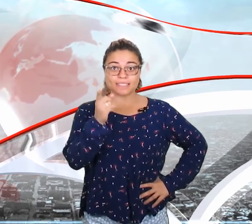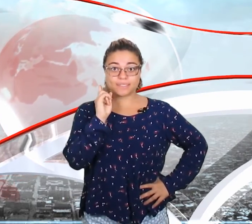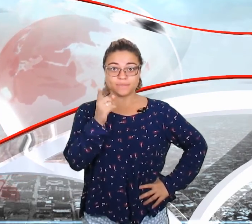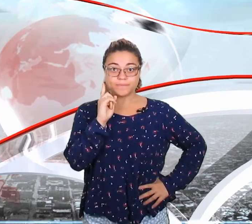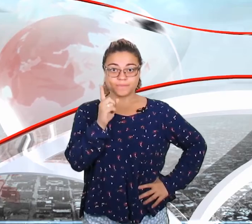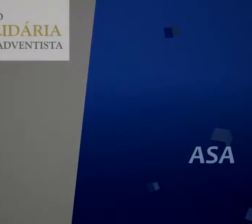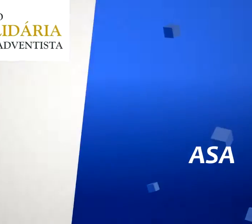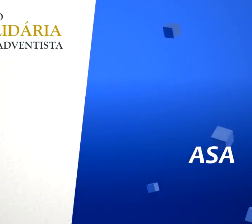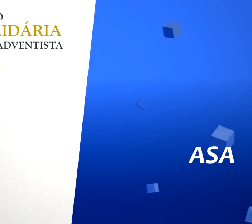atrase!